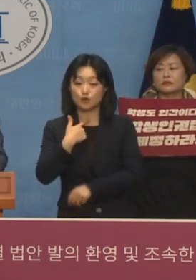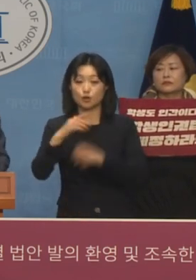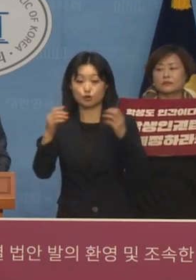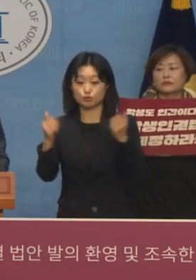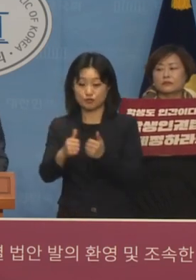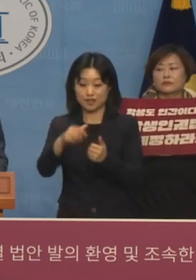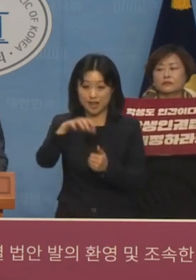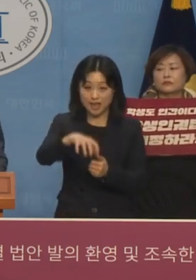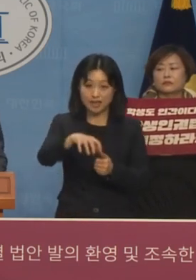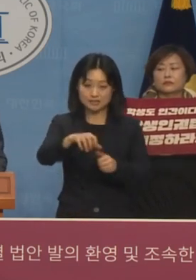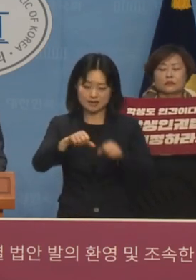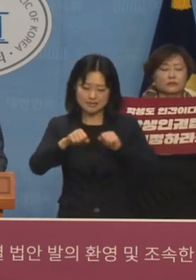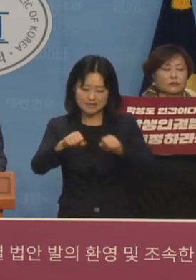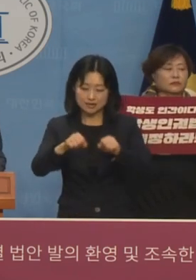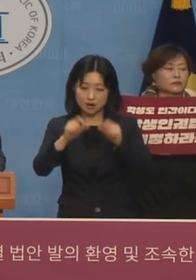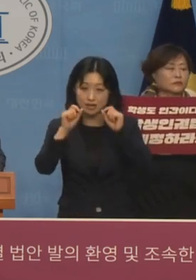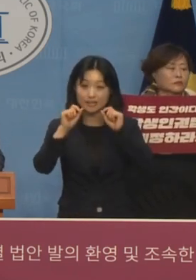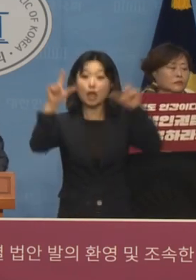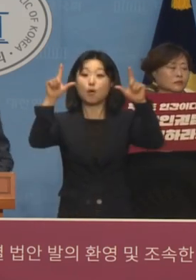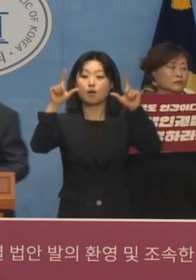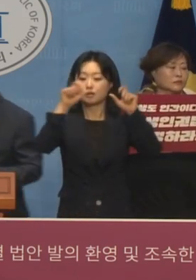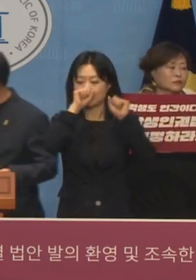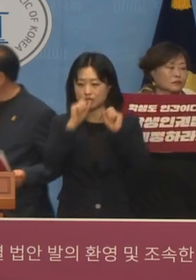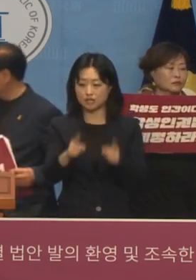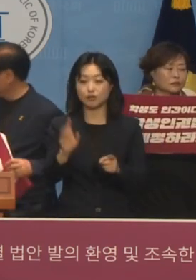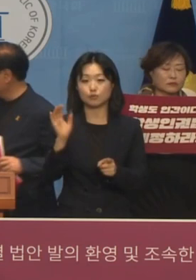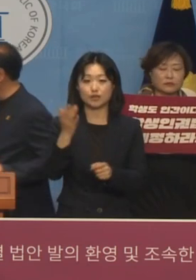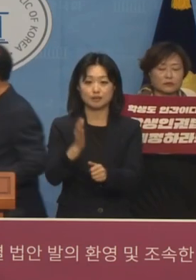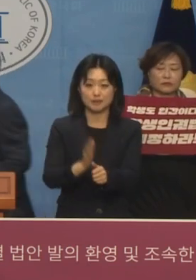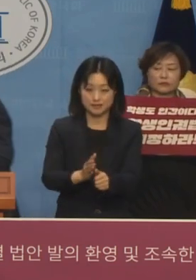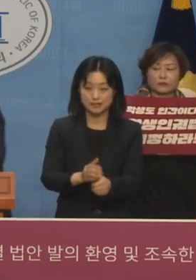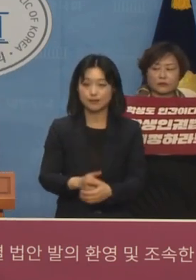국회를 흔들어 깨우는 계기가 되기를 바란다.